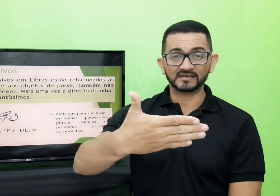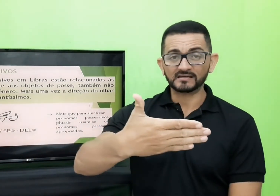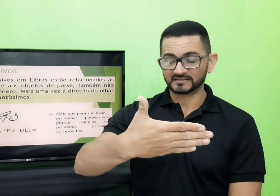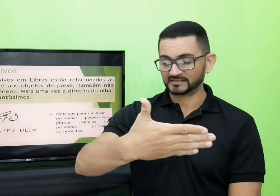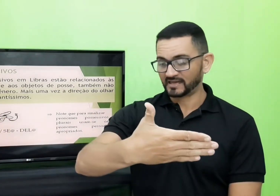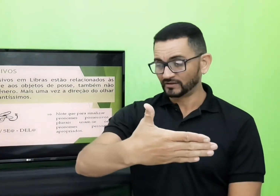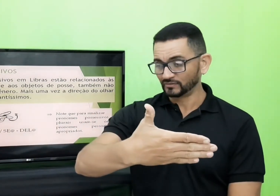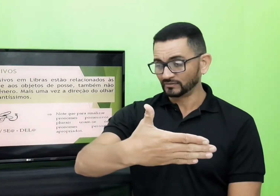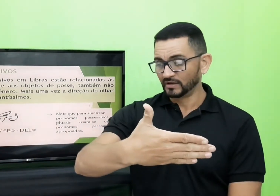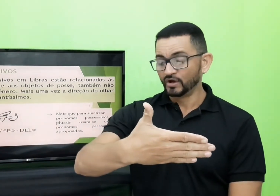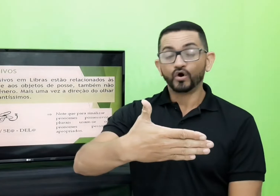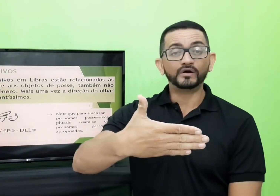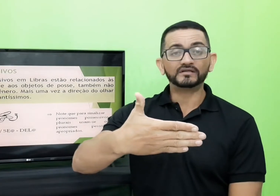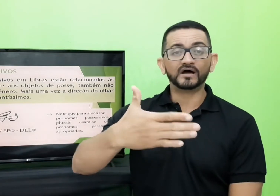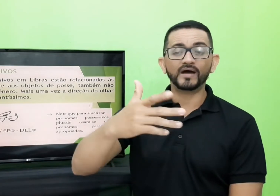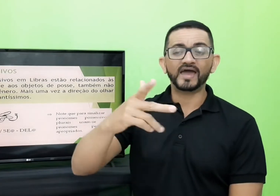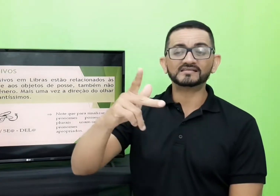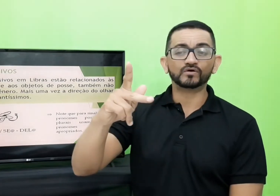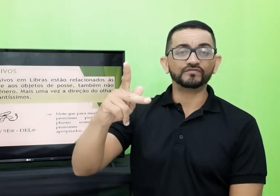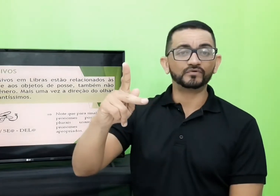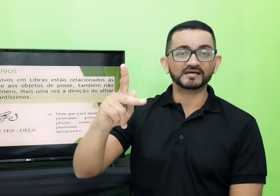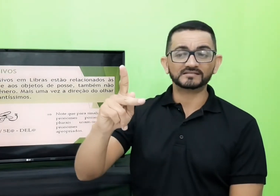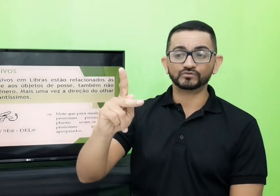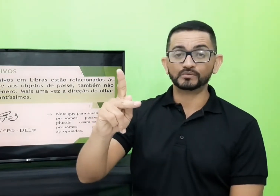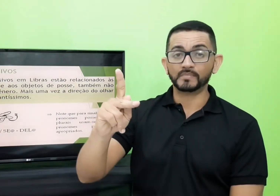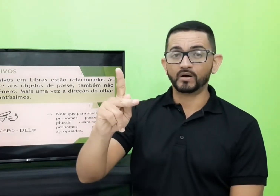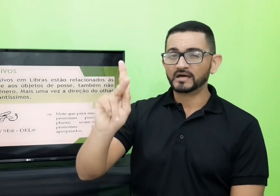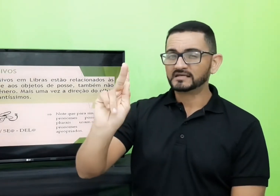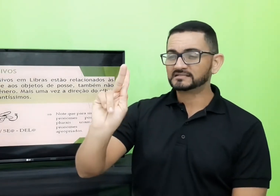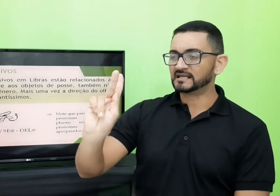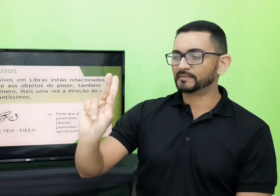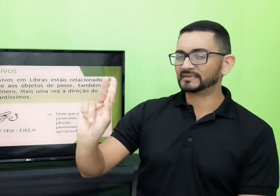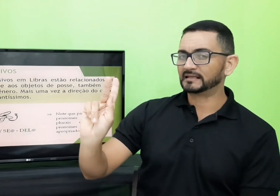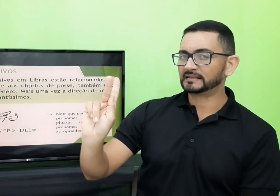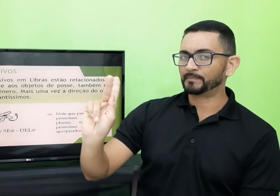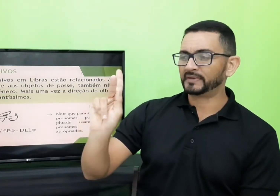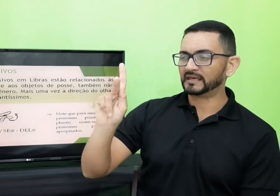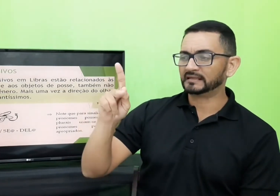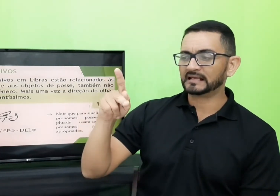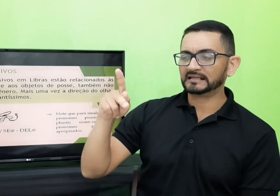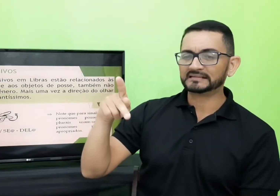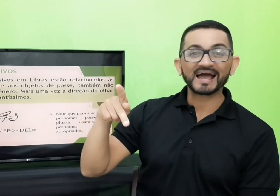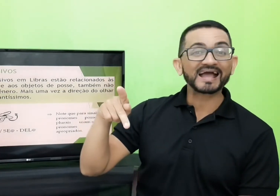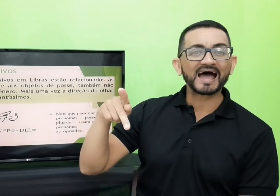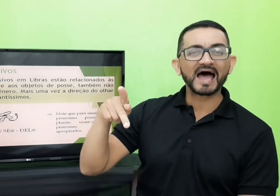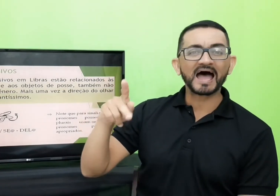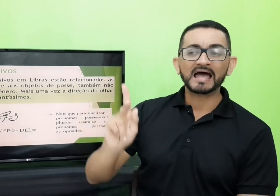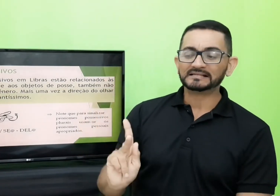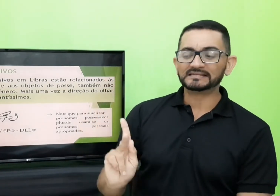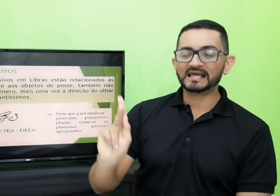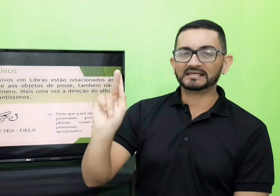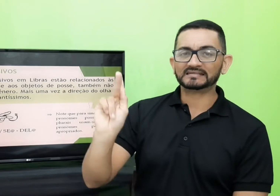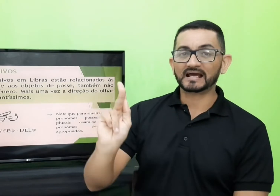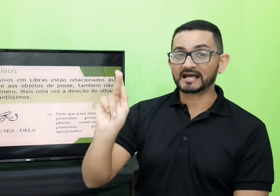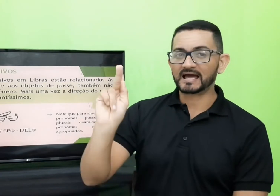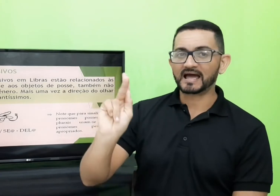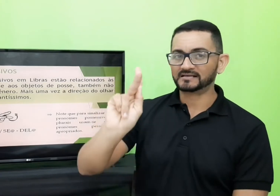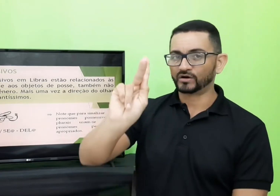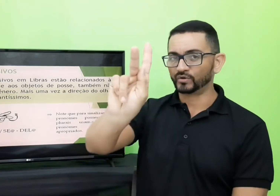assim, certo? Ou então é essa configuração de mão, se lembra da letra P, da letra H, da letra K,